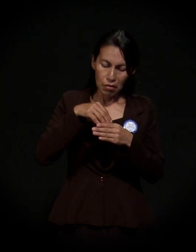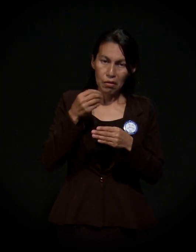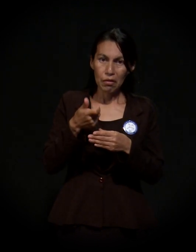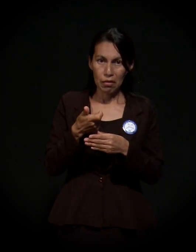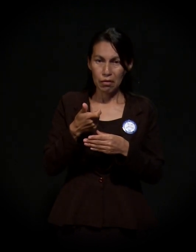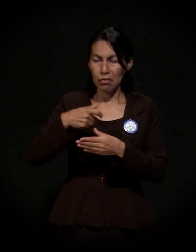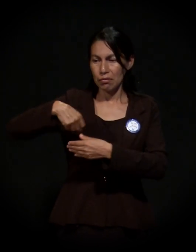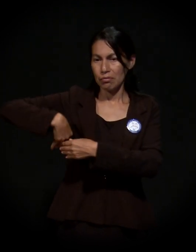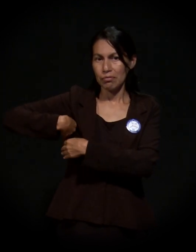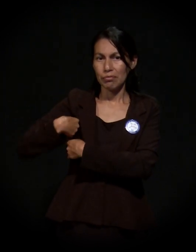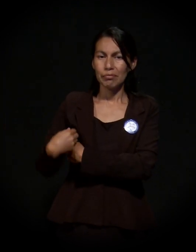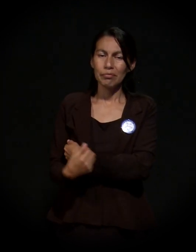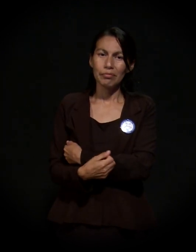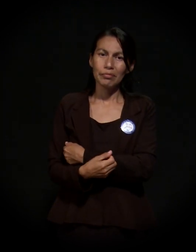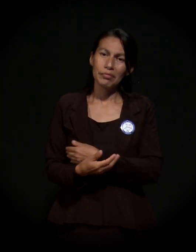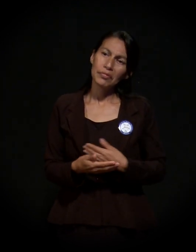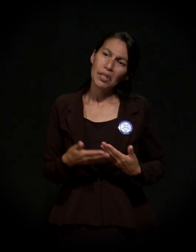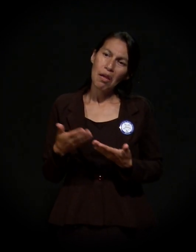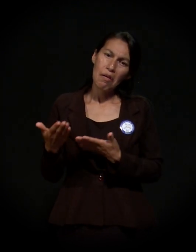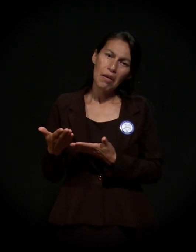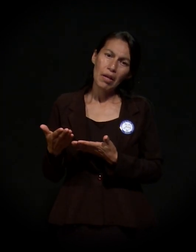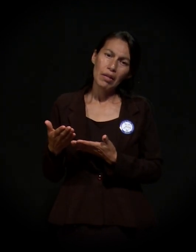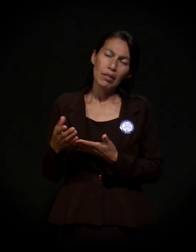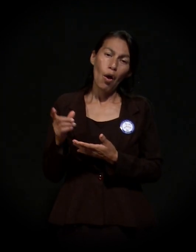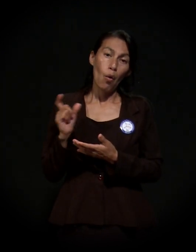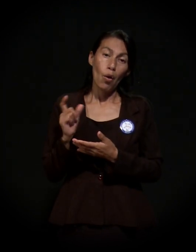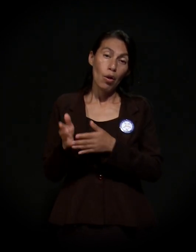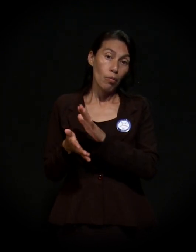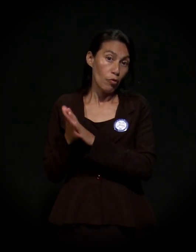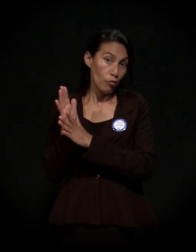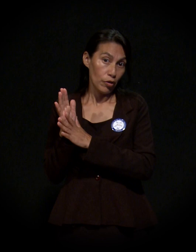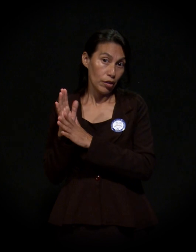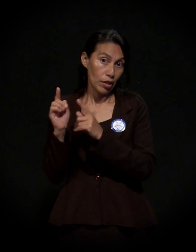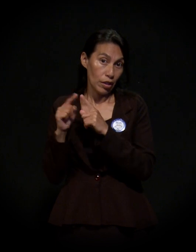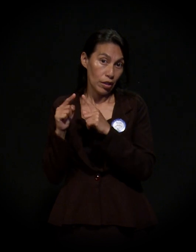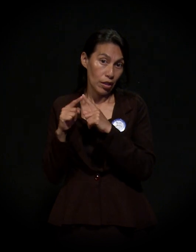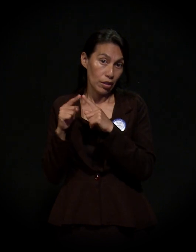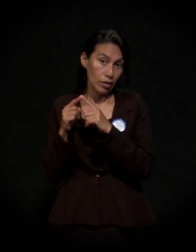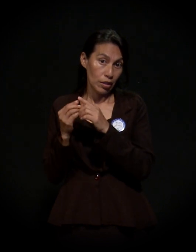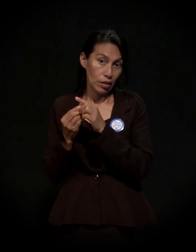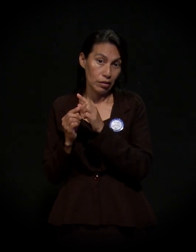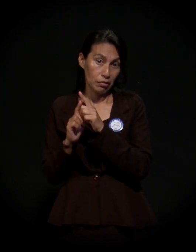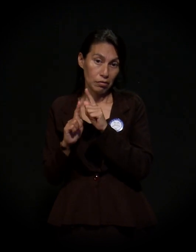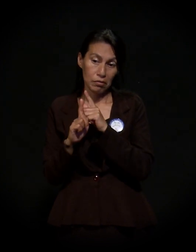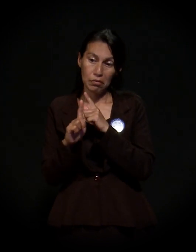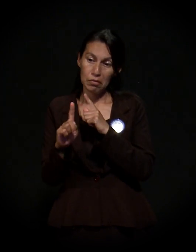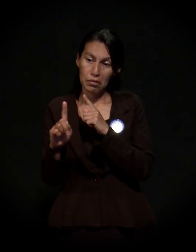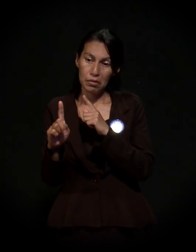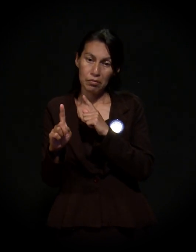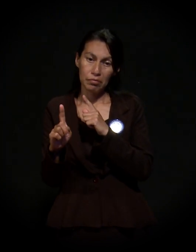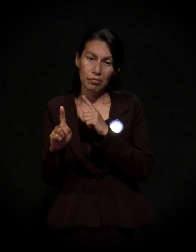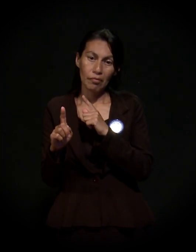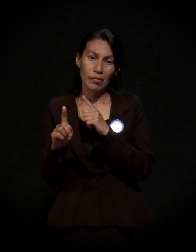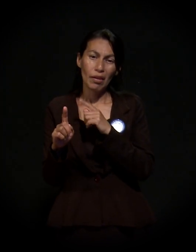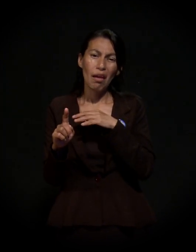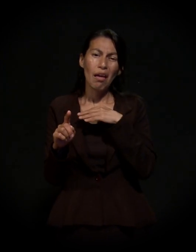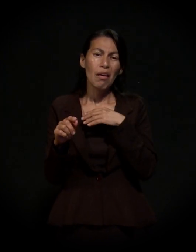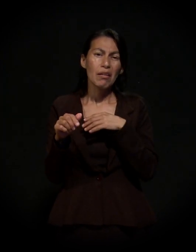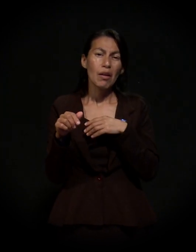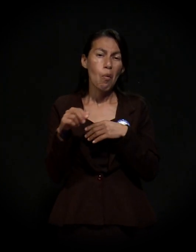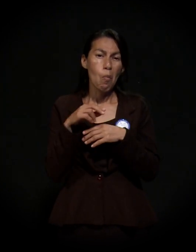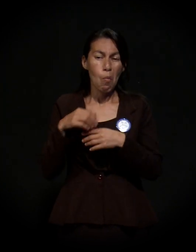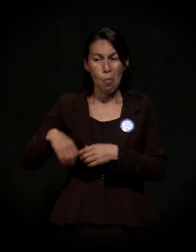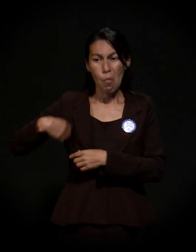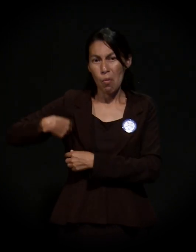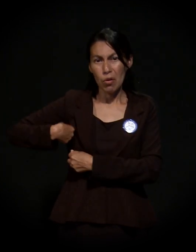Salí de la iglesia y como siempre no andaba pendiente de la bolsa, me di